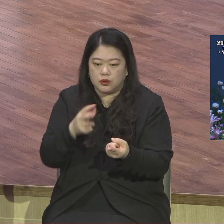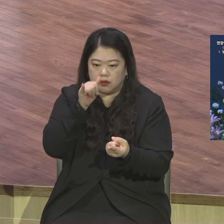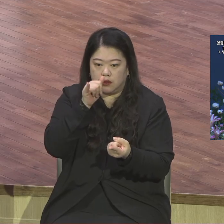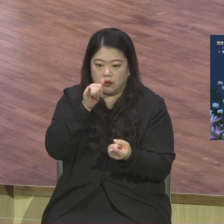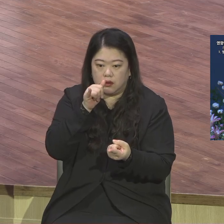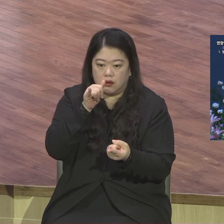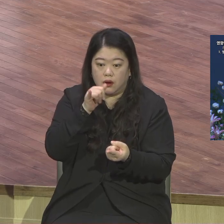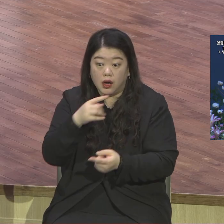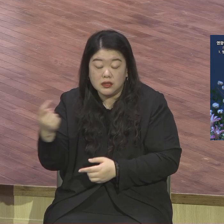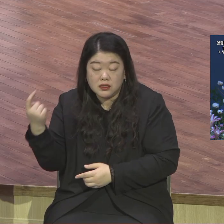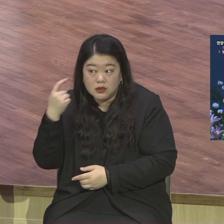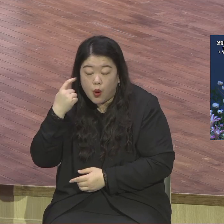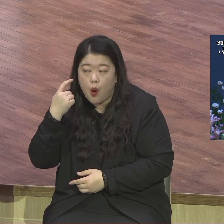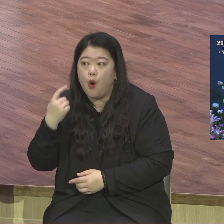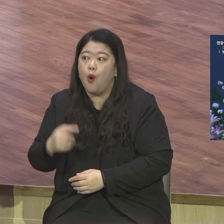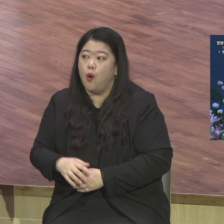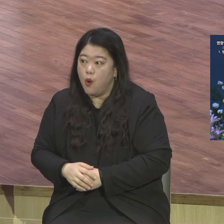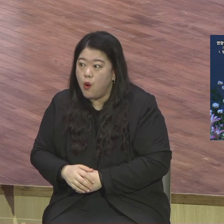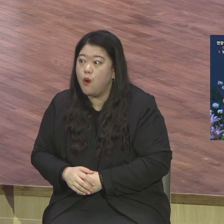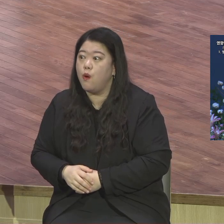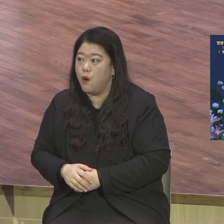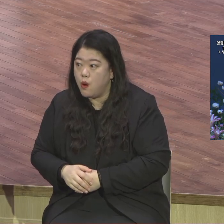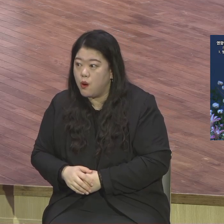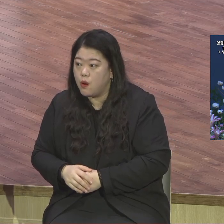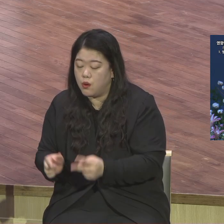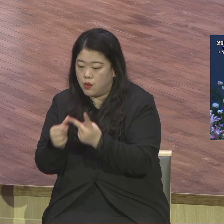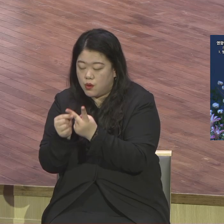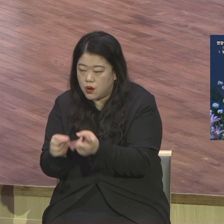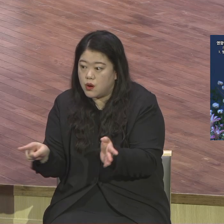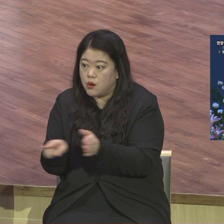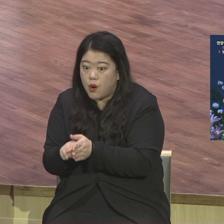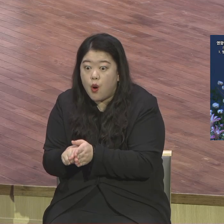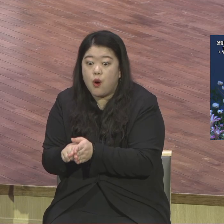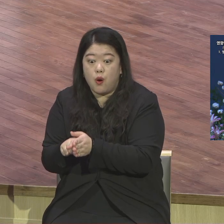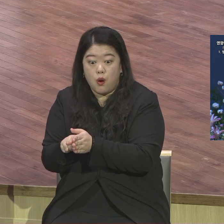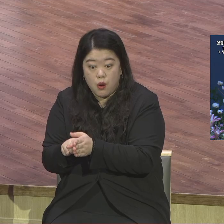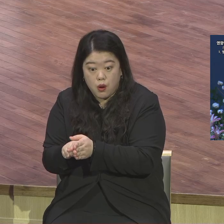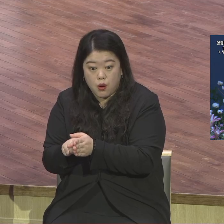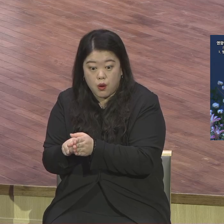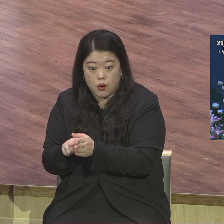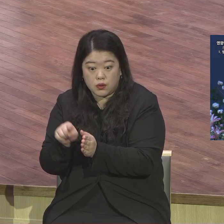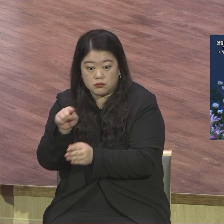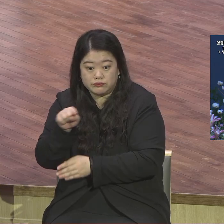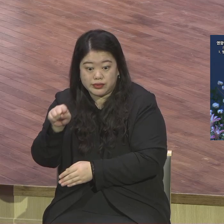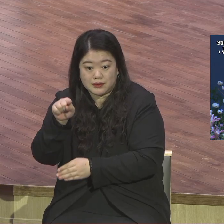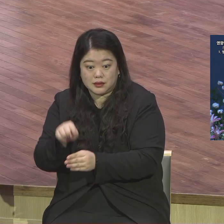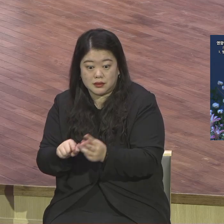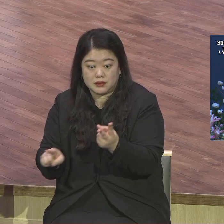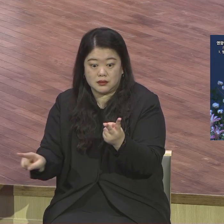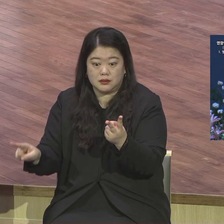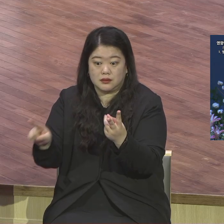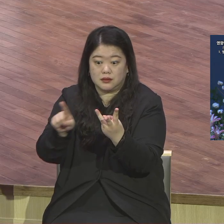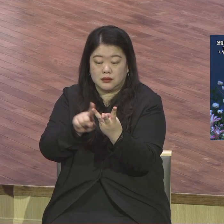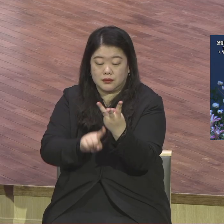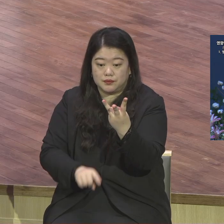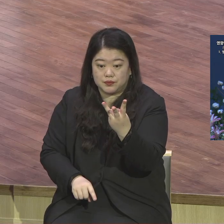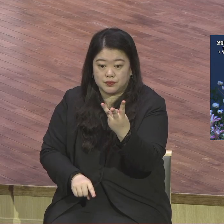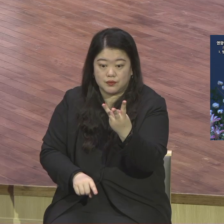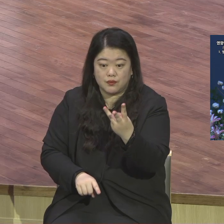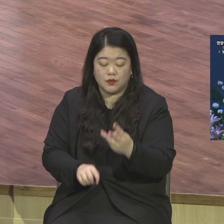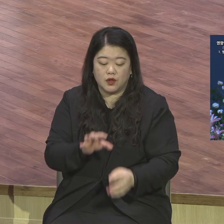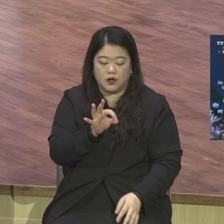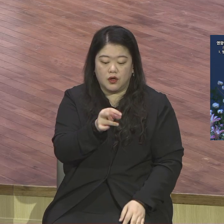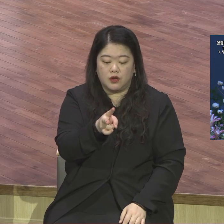들은 것도 어마어마하고 그걸 들은 것으로 믿은 것도 엄청나지만은 라합은 생명 걸고 여호수아가